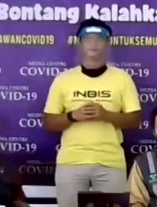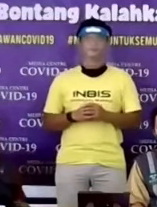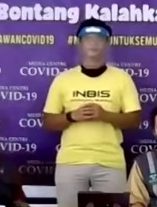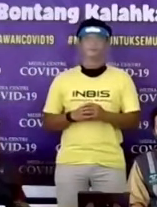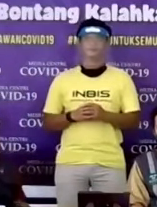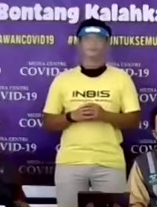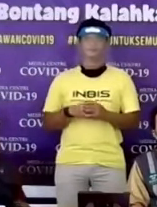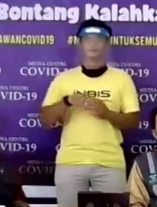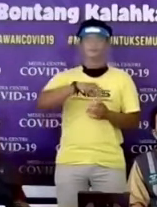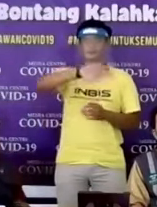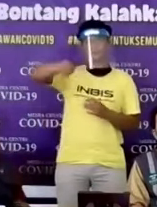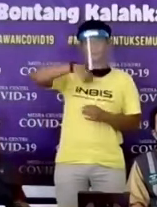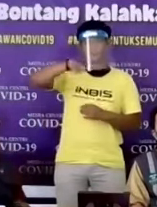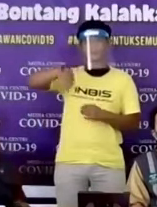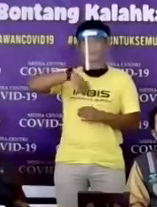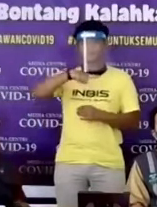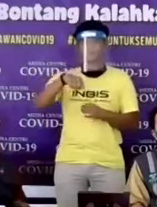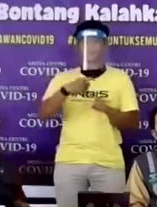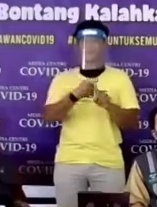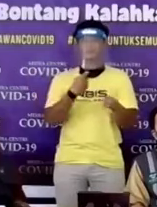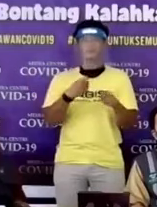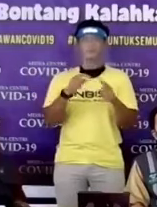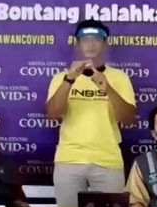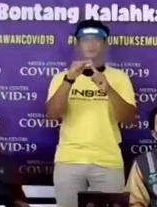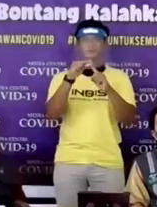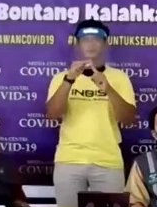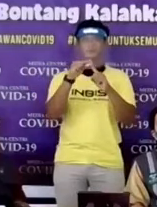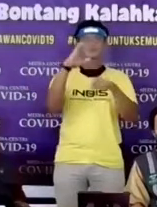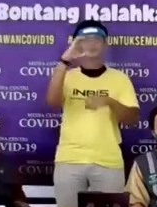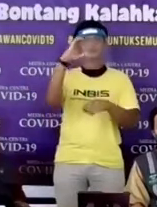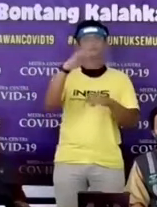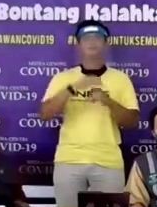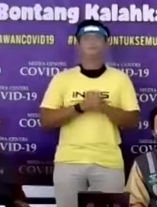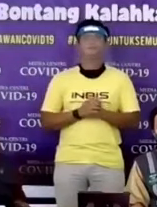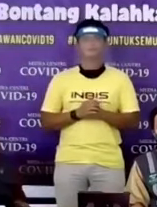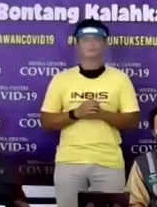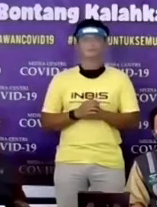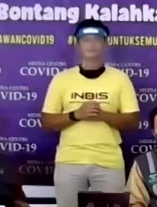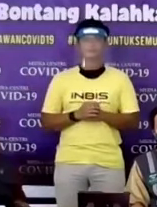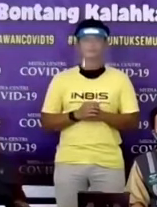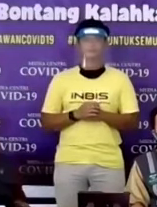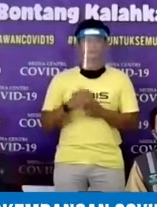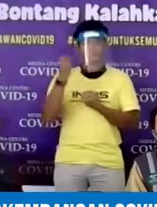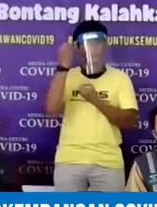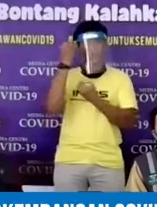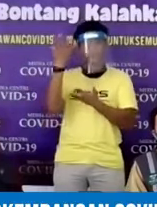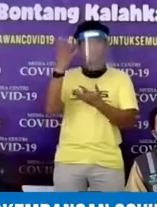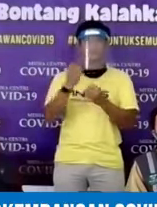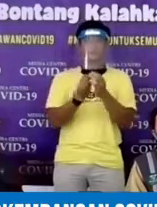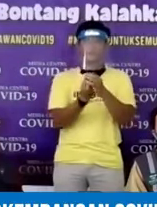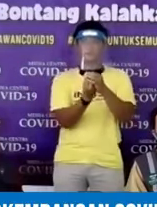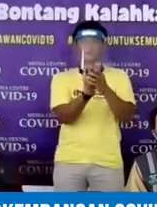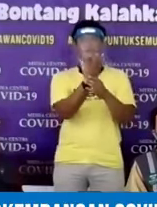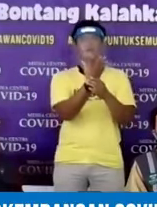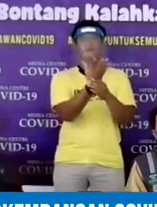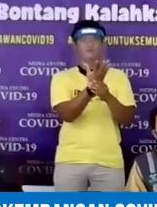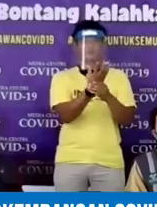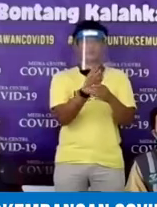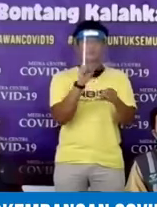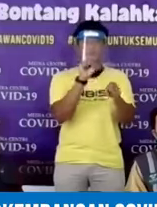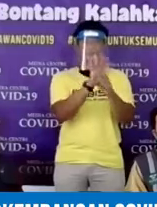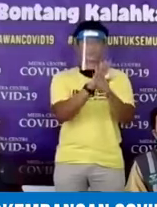untuk kembali hadir mengabarkan tentang situasi perkembangan kofit naintin di kota bontang dan